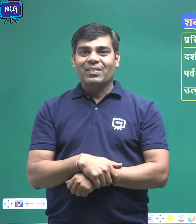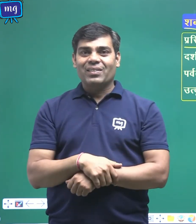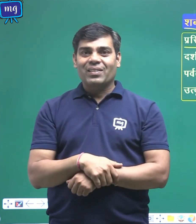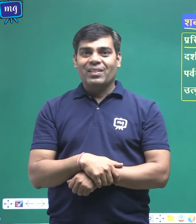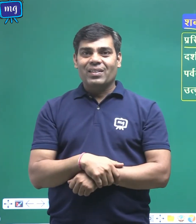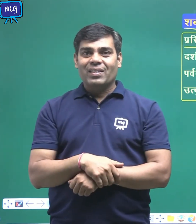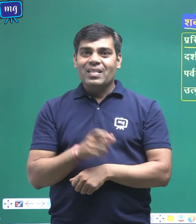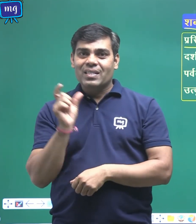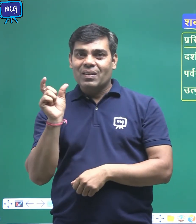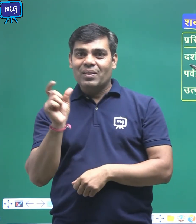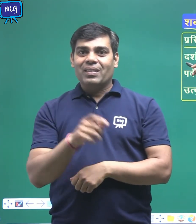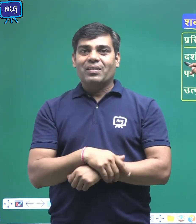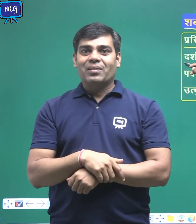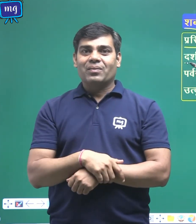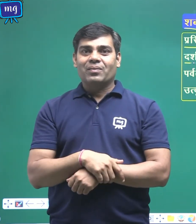शब्द है